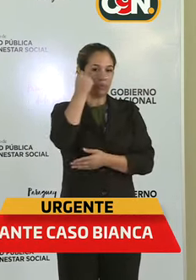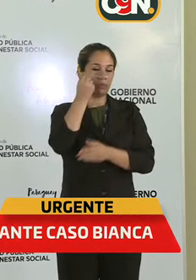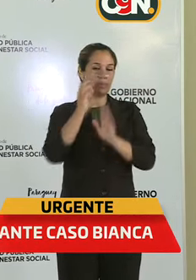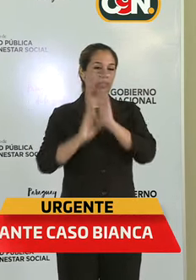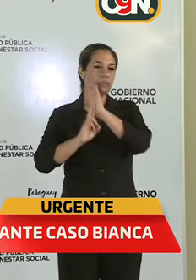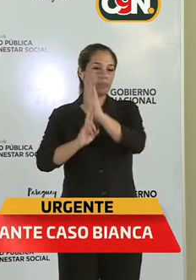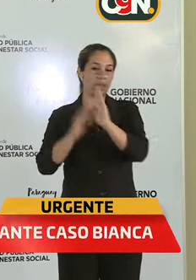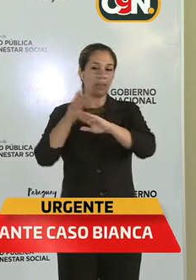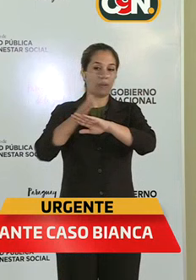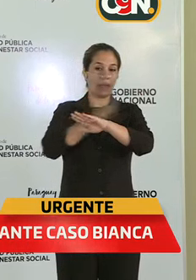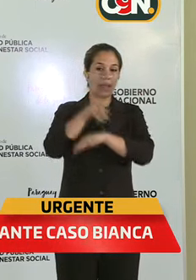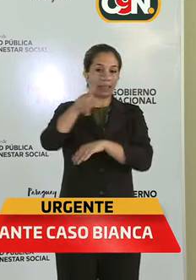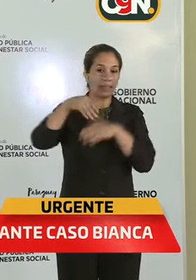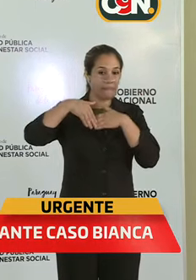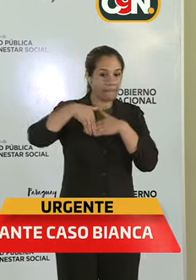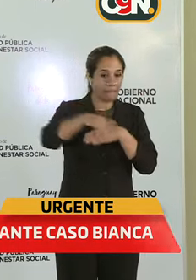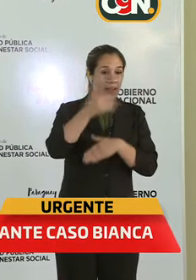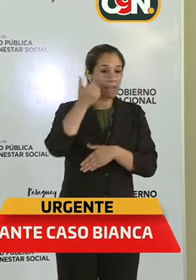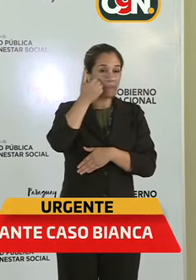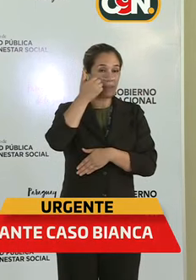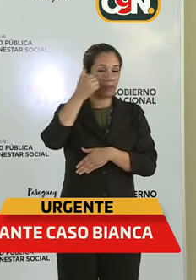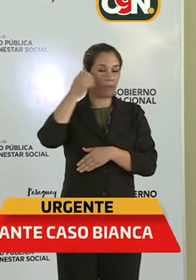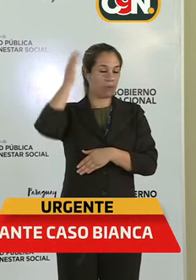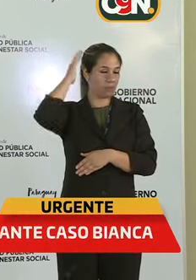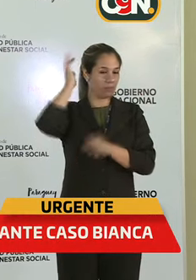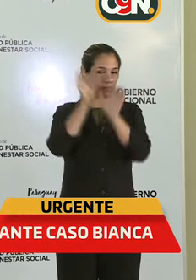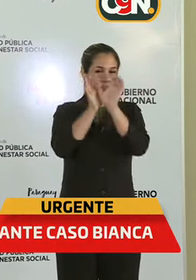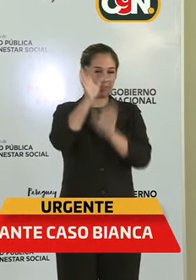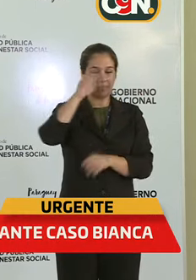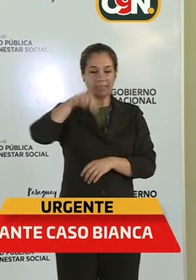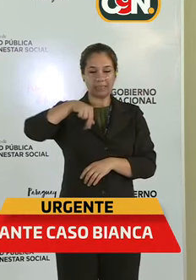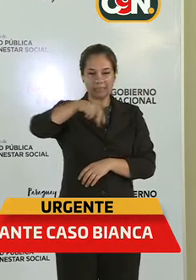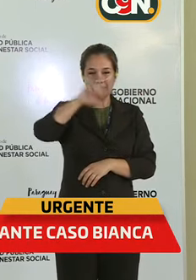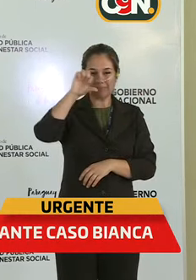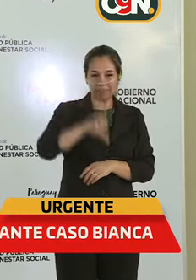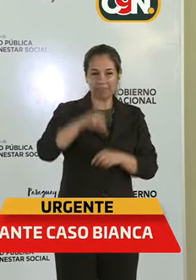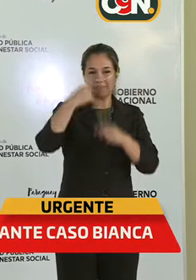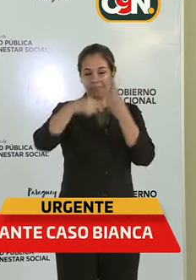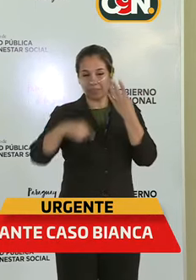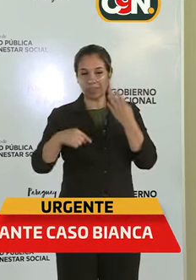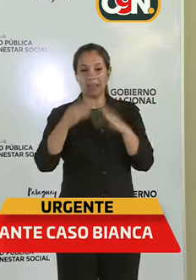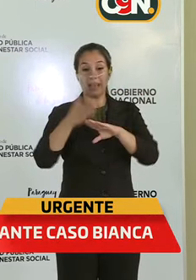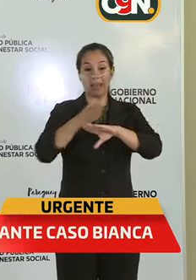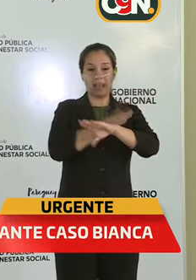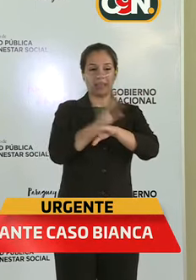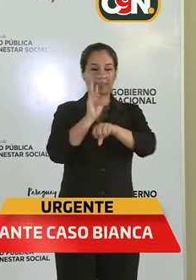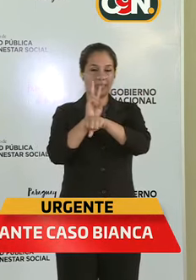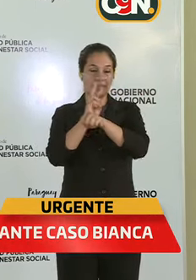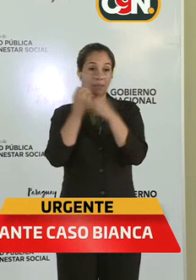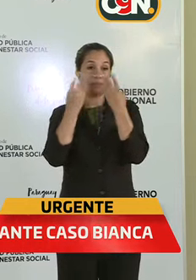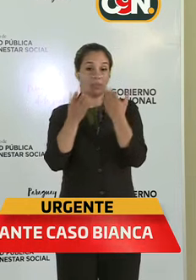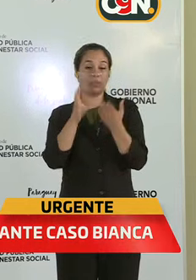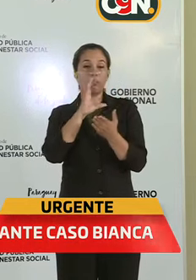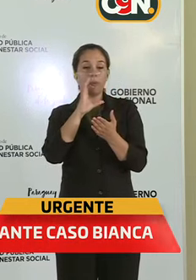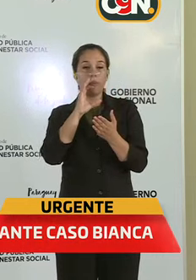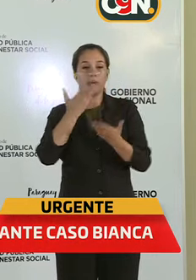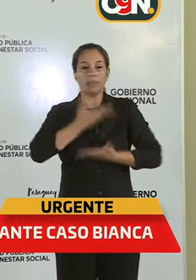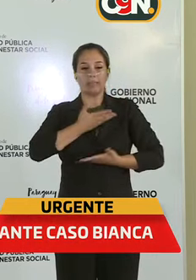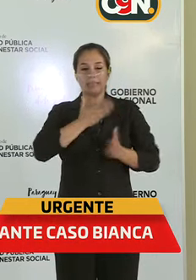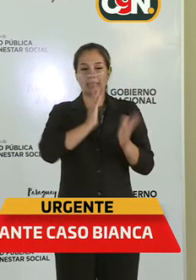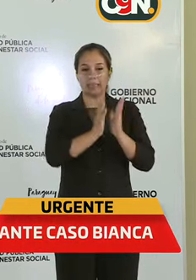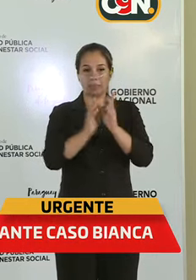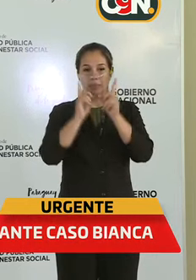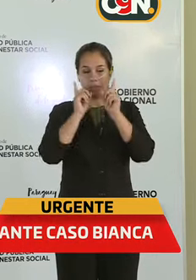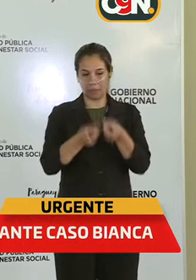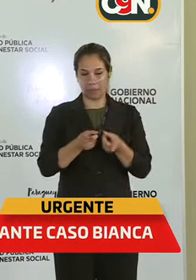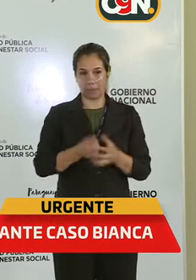ir viendo la posibilidad terapéutica para que estos niños tengan un verdadero impacto a nivel de lo que es el tratamiento de la atrofia